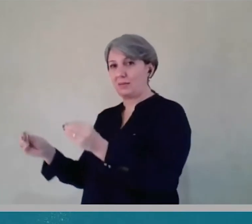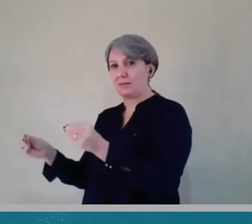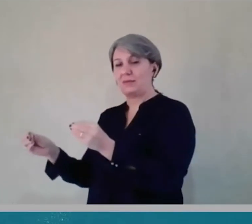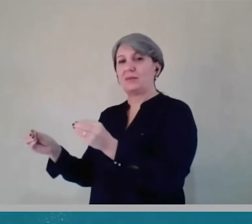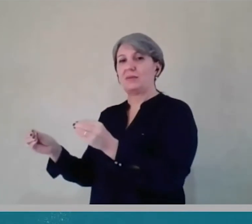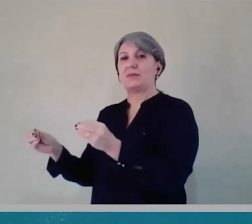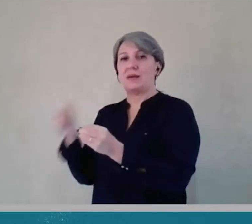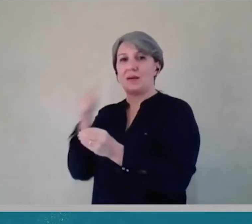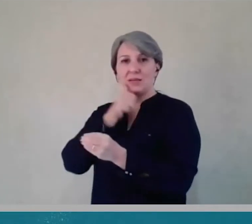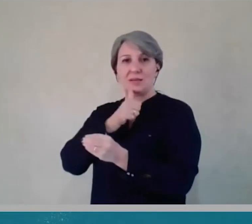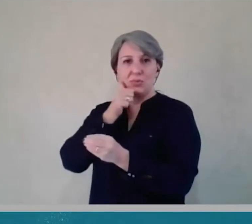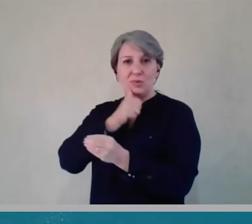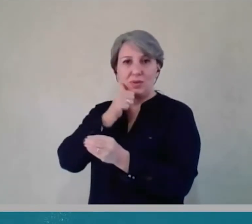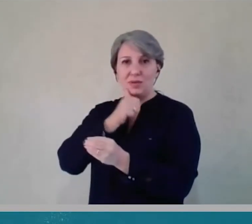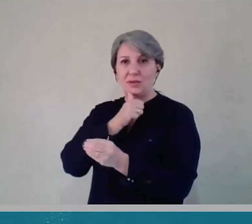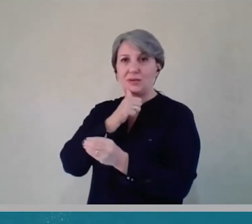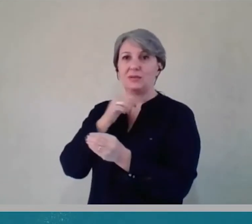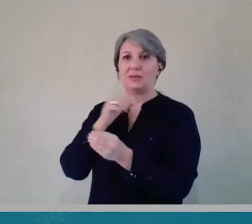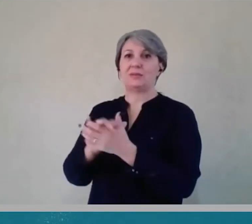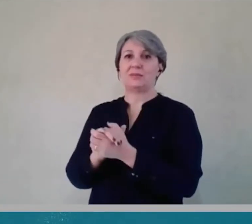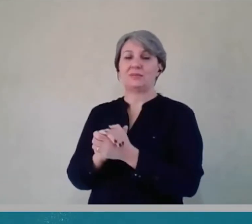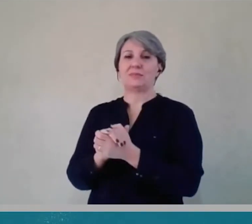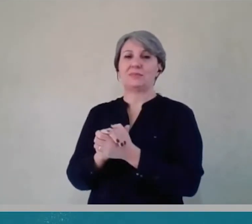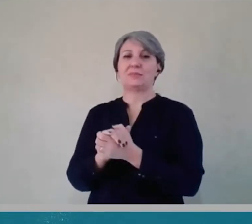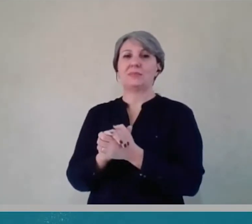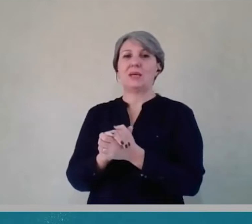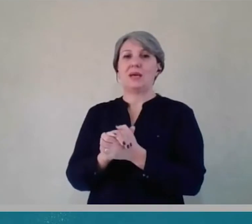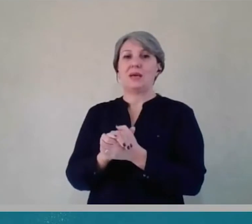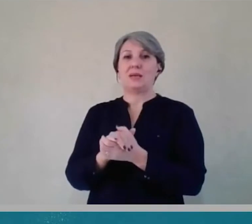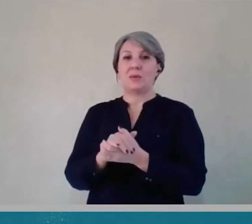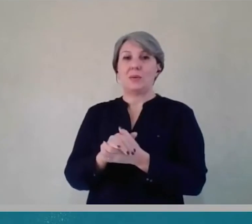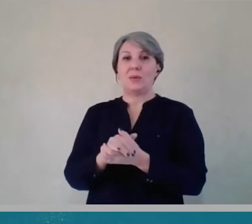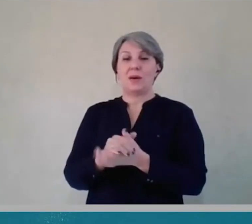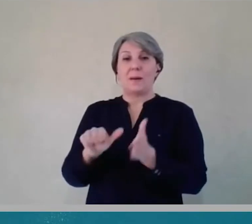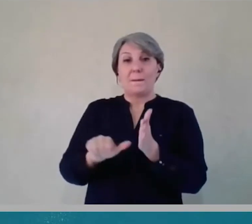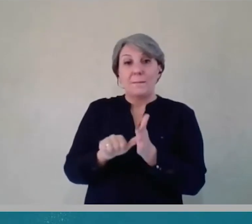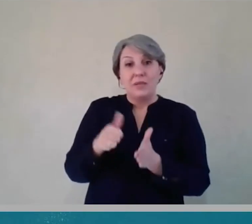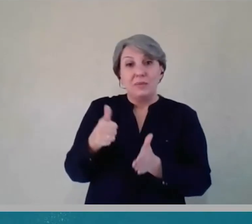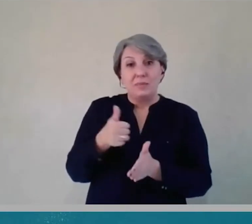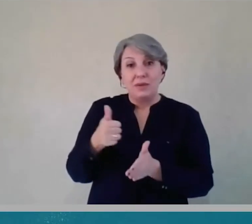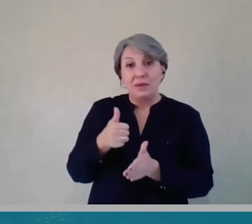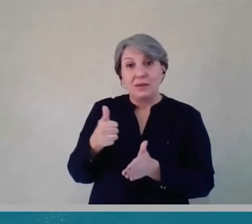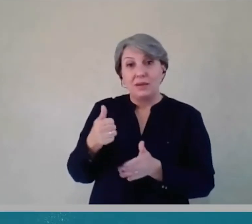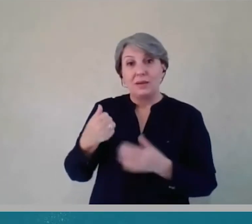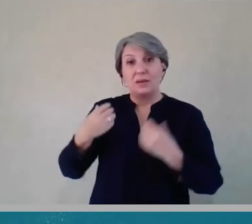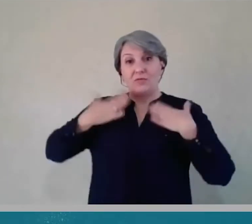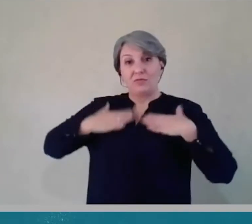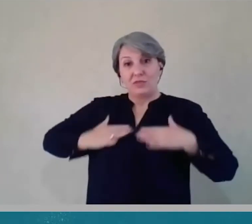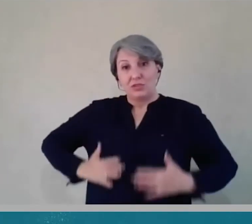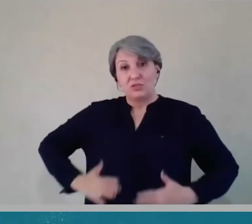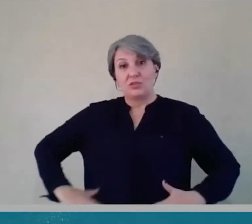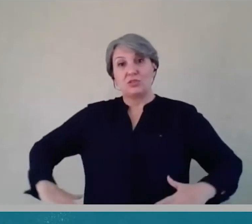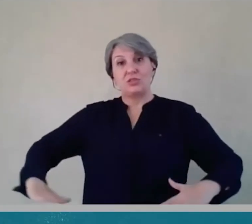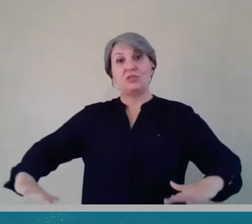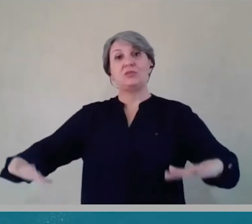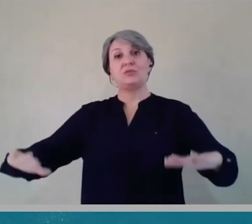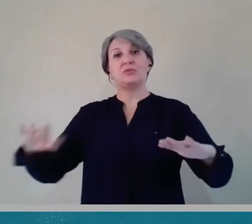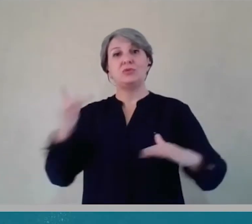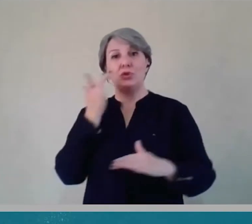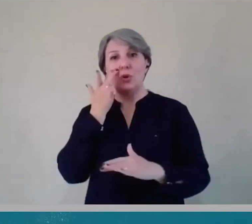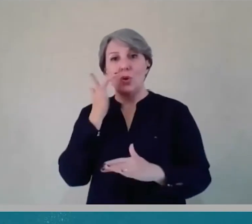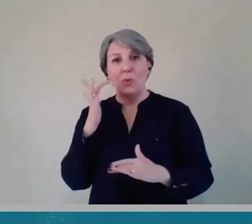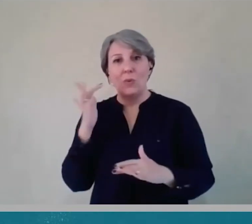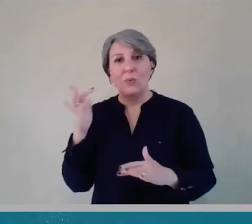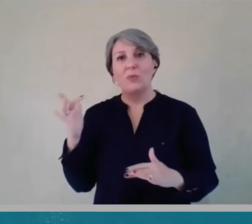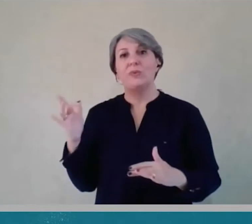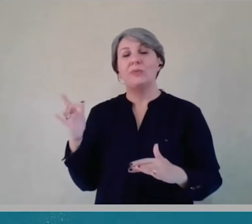segunda veste é bordada, de vestes bordadas, será introduzida à presença do